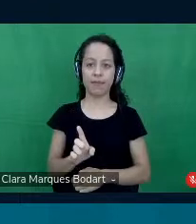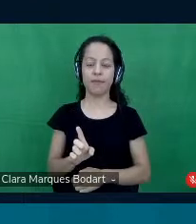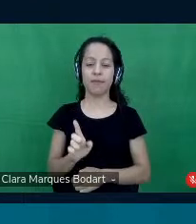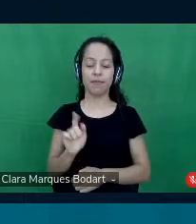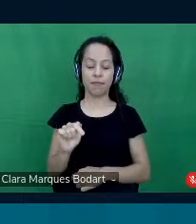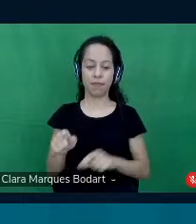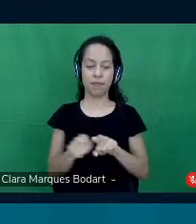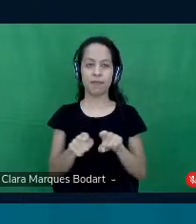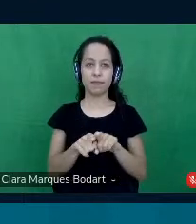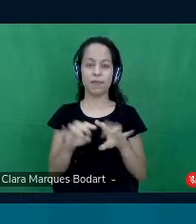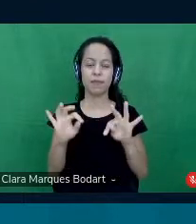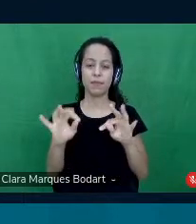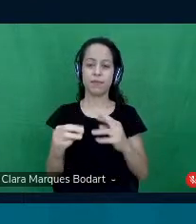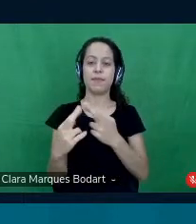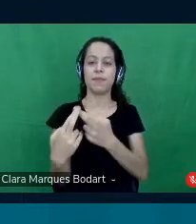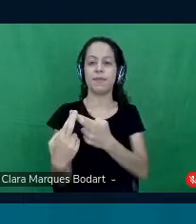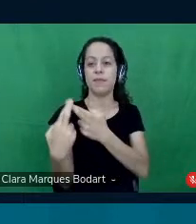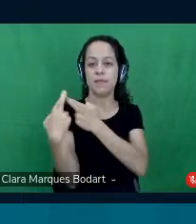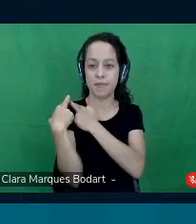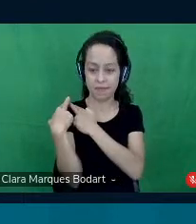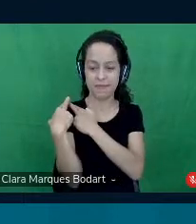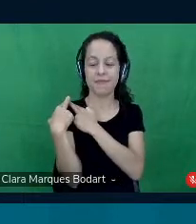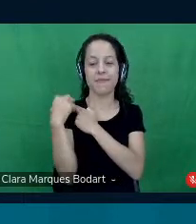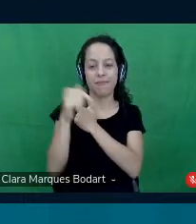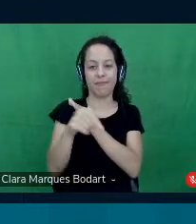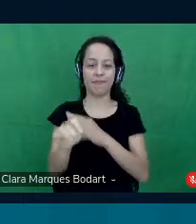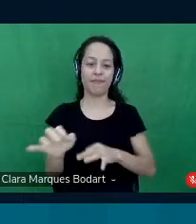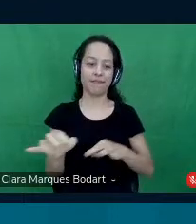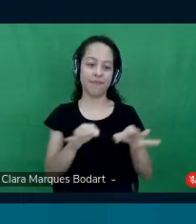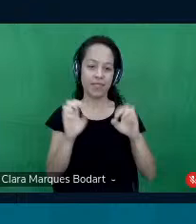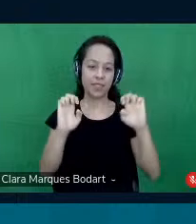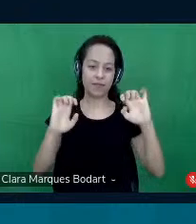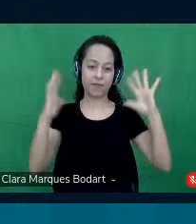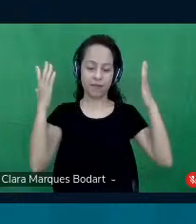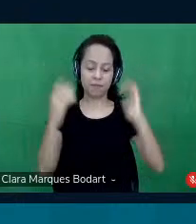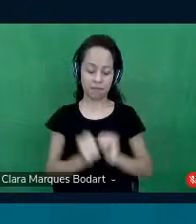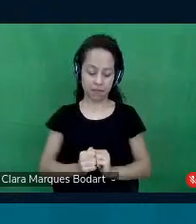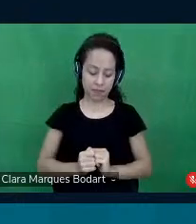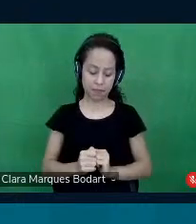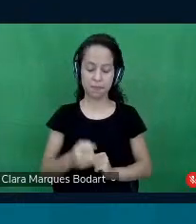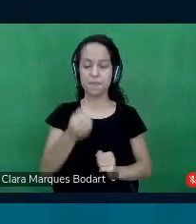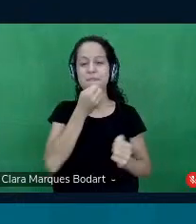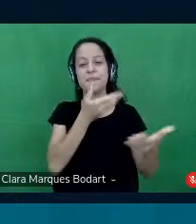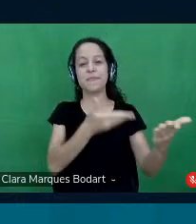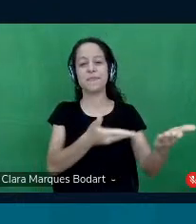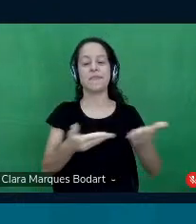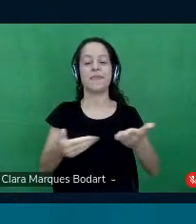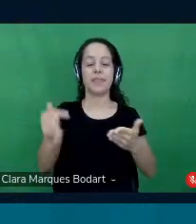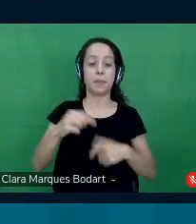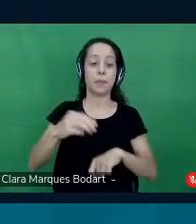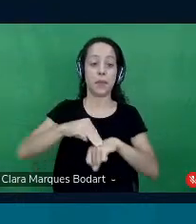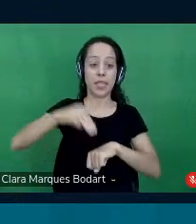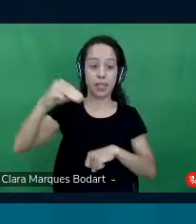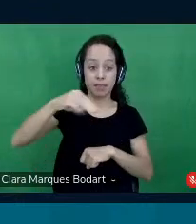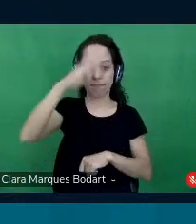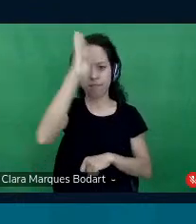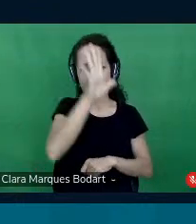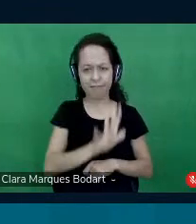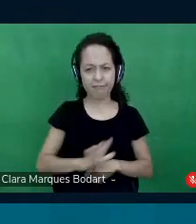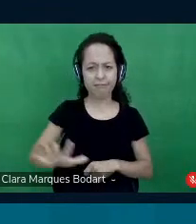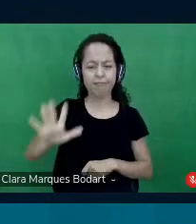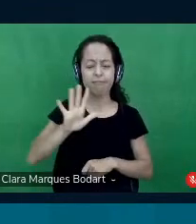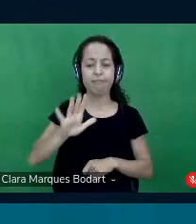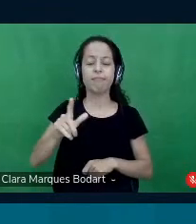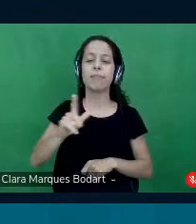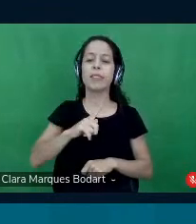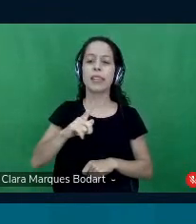evento. Eu venho em nome da Coordenação Nacional das boas-vindas aos que chegam ao nosso programa de mestrado em rede nacional e são recebidos nas